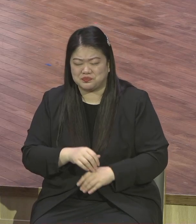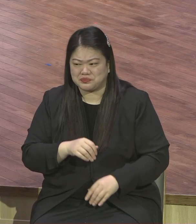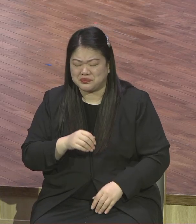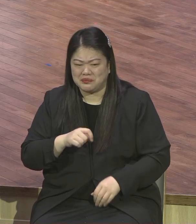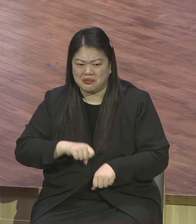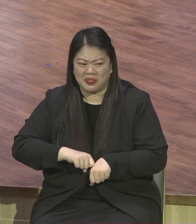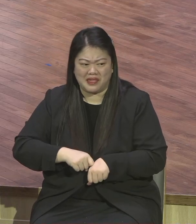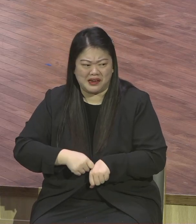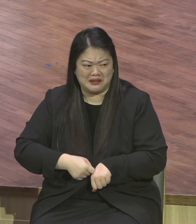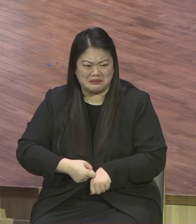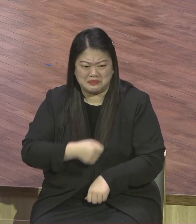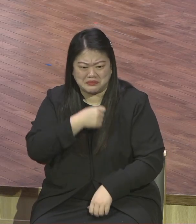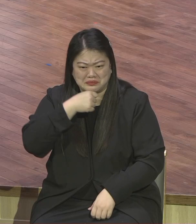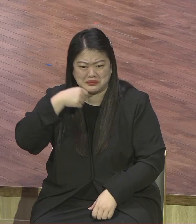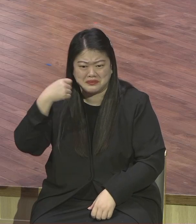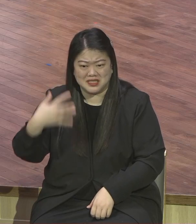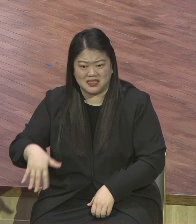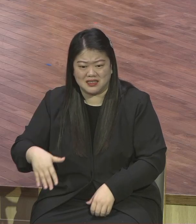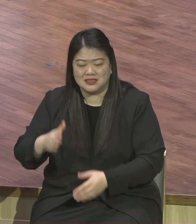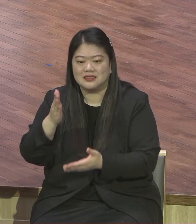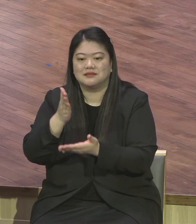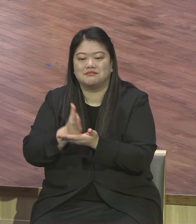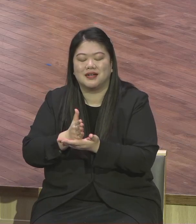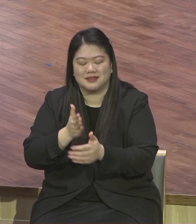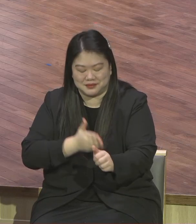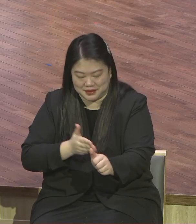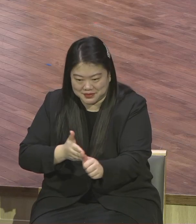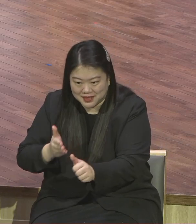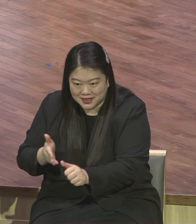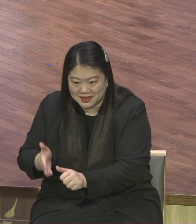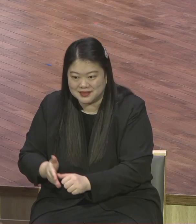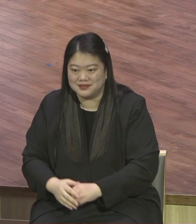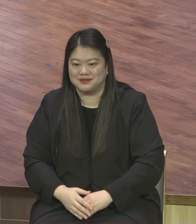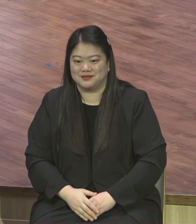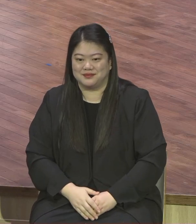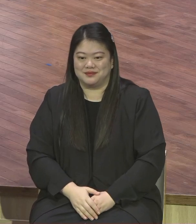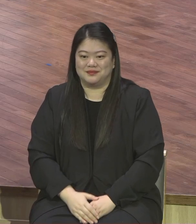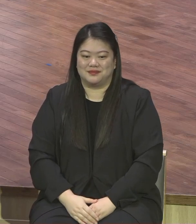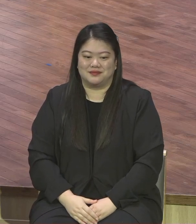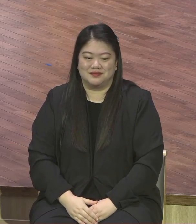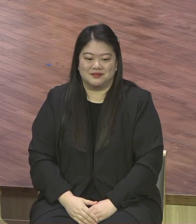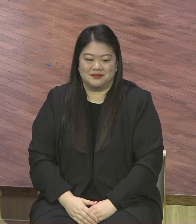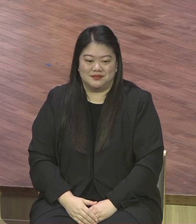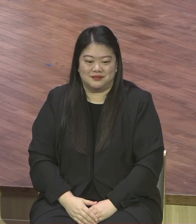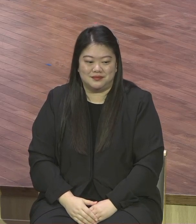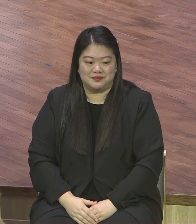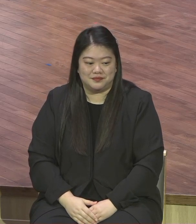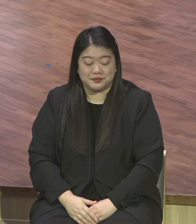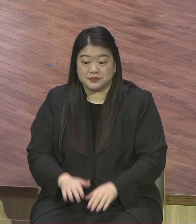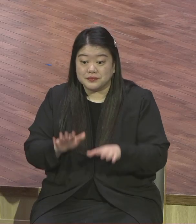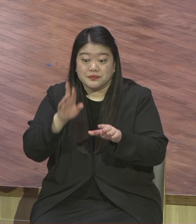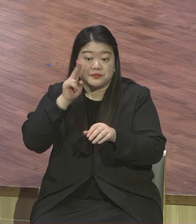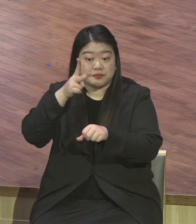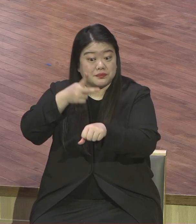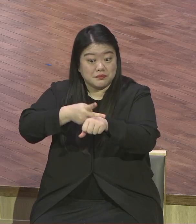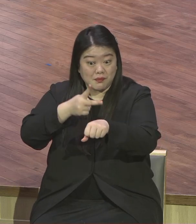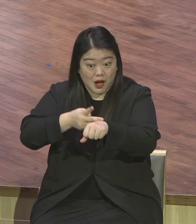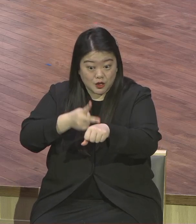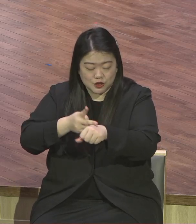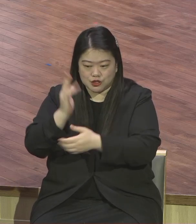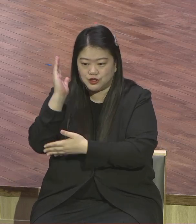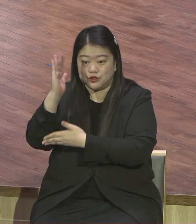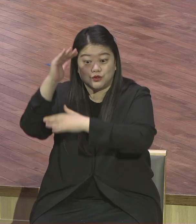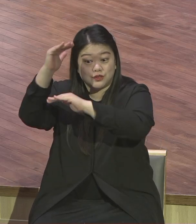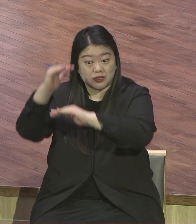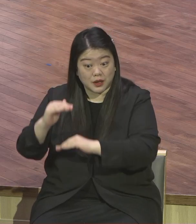서로를 살리는 그런 자리로 나아가시기를 바랍니다. 사도 바울은 오늘 본문 말씀을